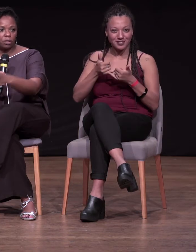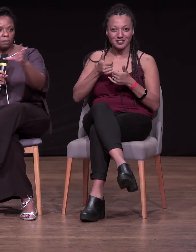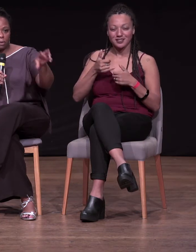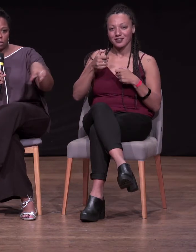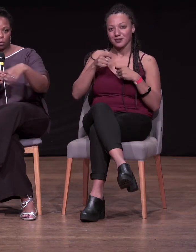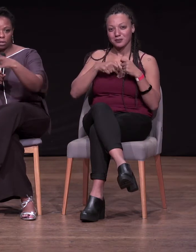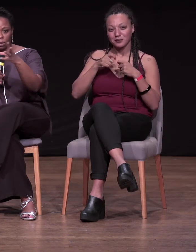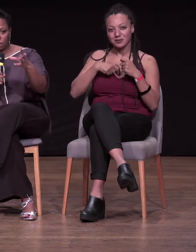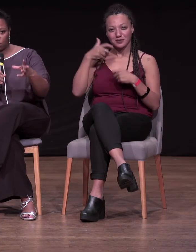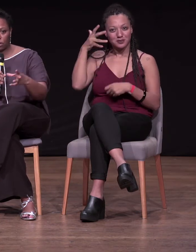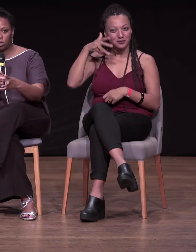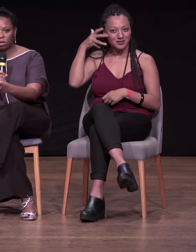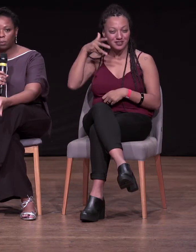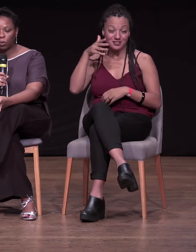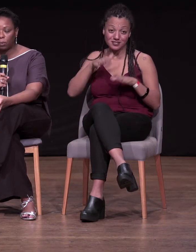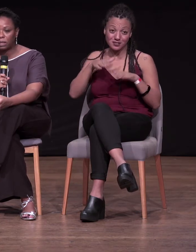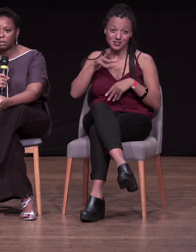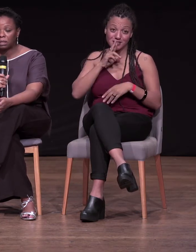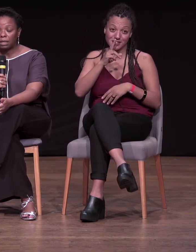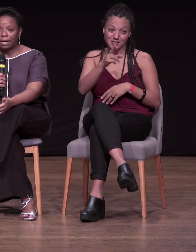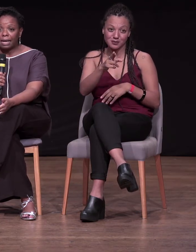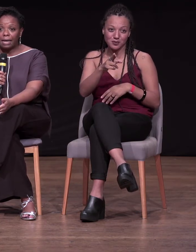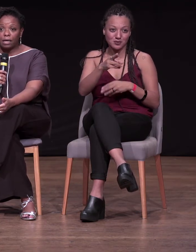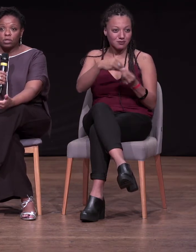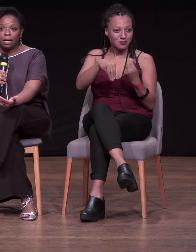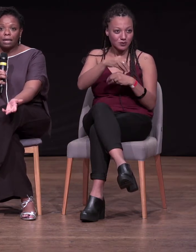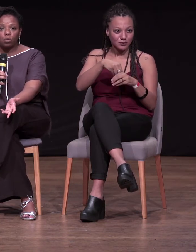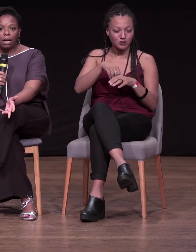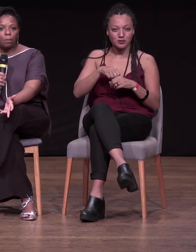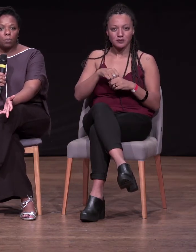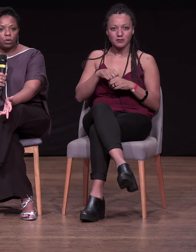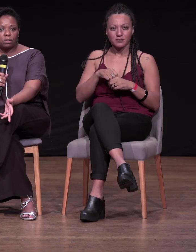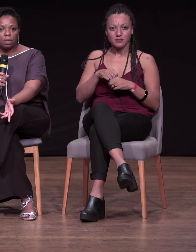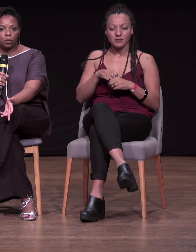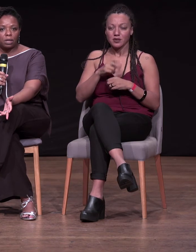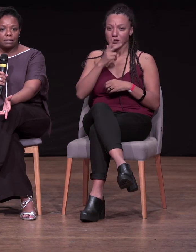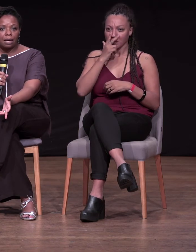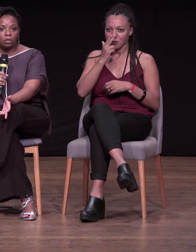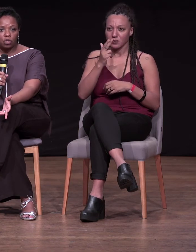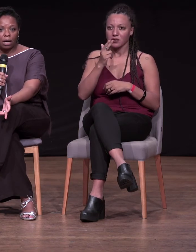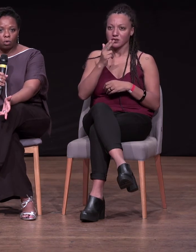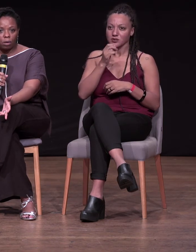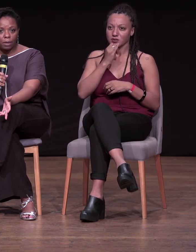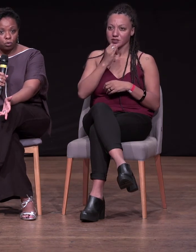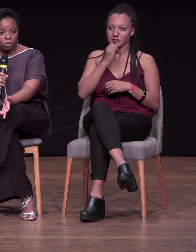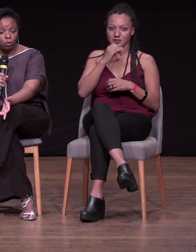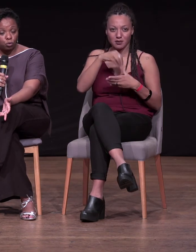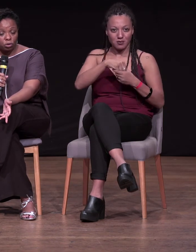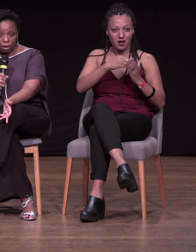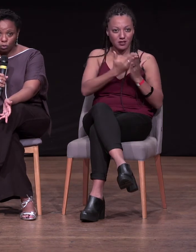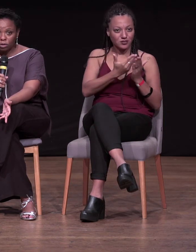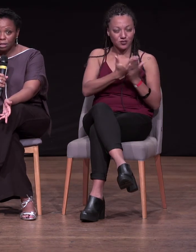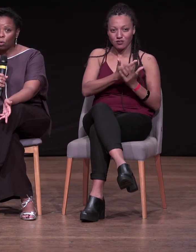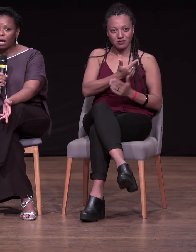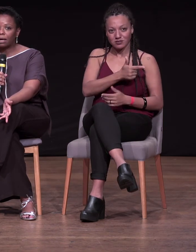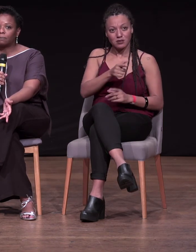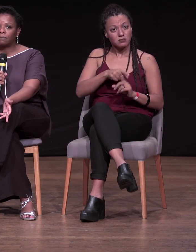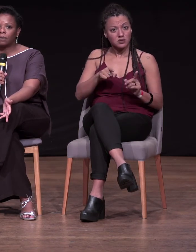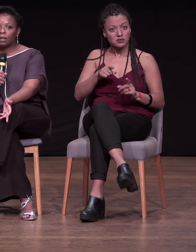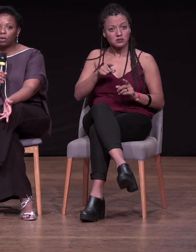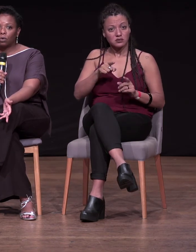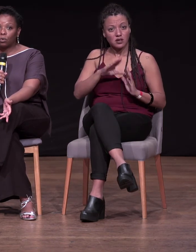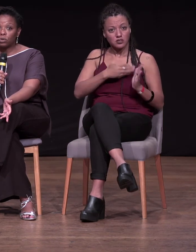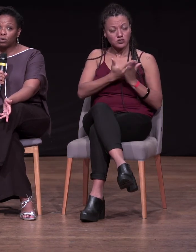palestra, acho que a resposta talvez seja até um pouco mista. Eu sei que ela não cabe, por exemplo, na sala de aula, mas os alunos negros estão